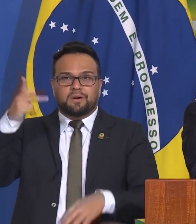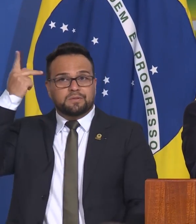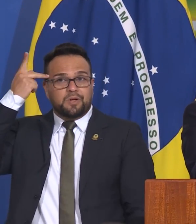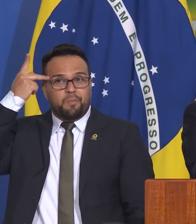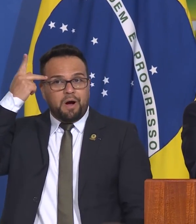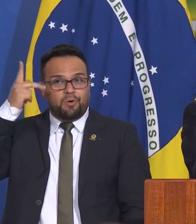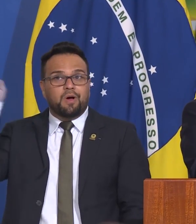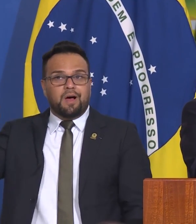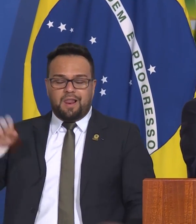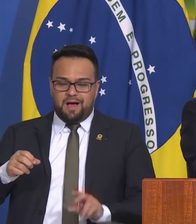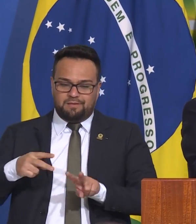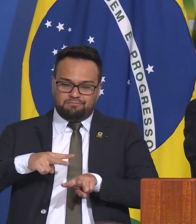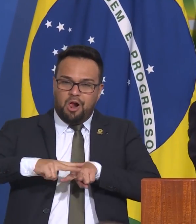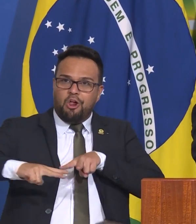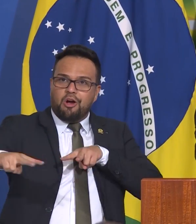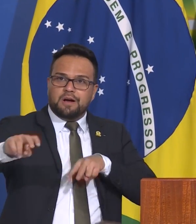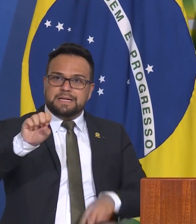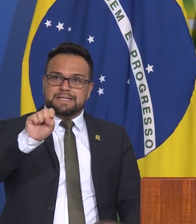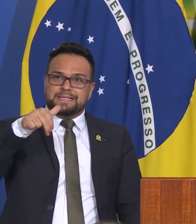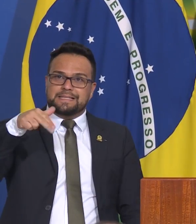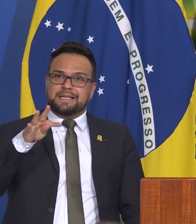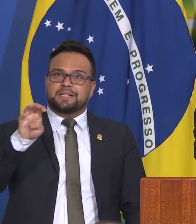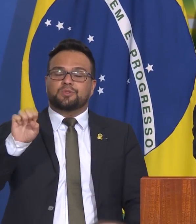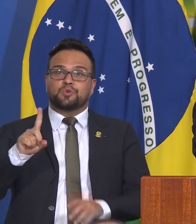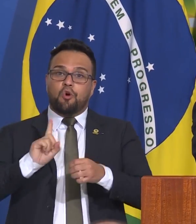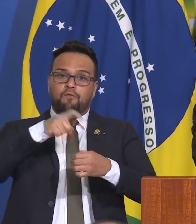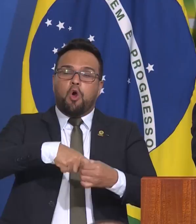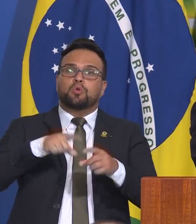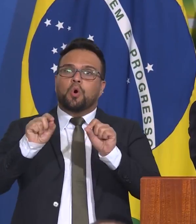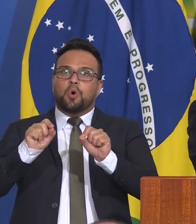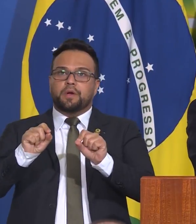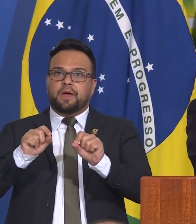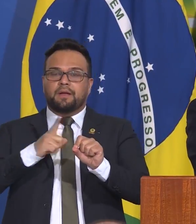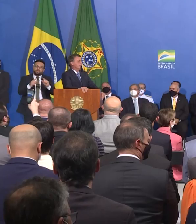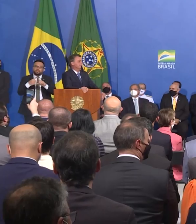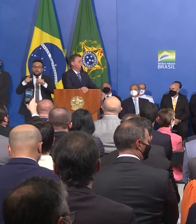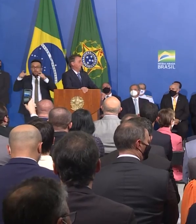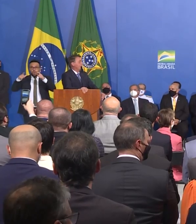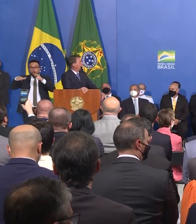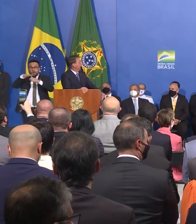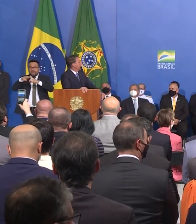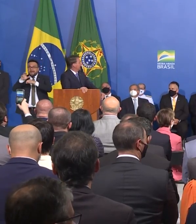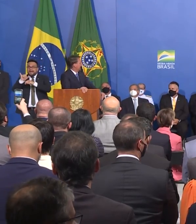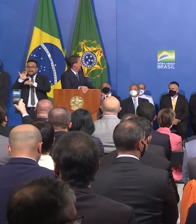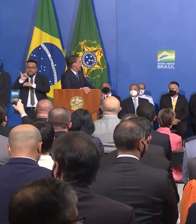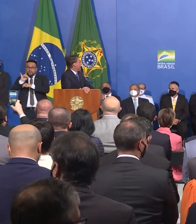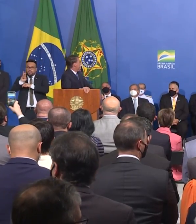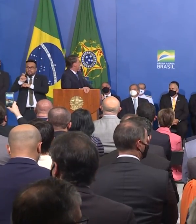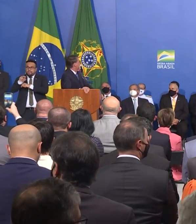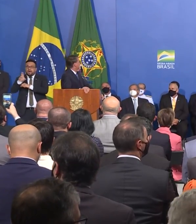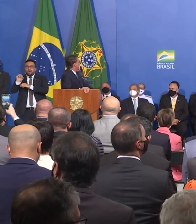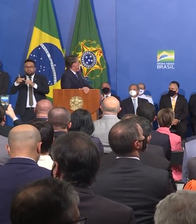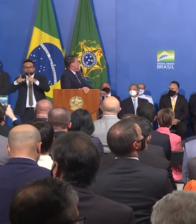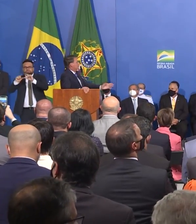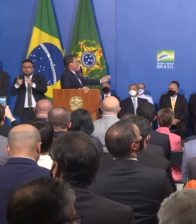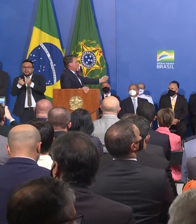en facebook del pasado jueves en la que afirmó que hubo fraude en las dos últimas presidenciales y que él debía haber ganado en